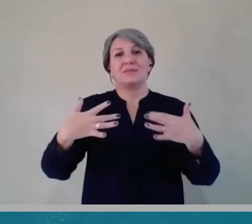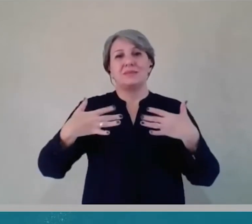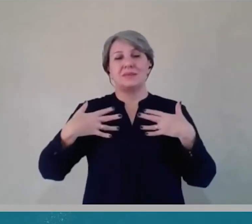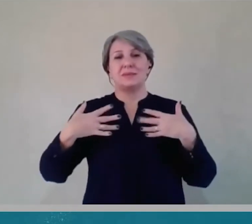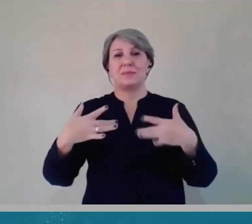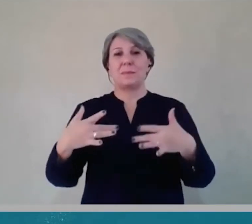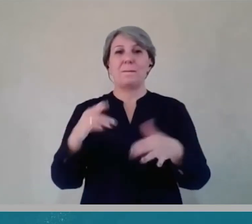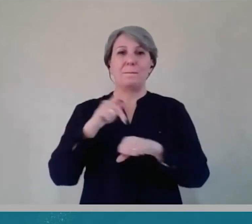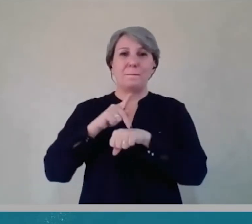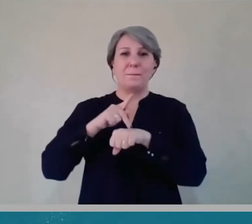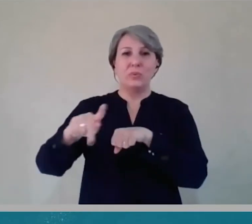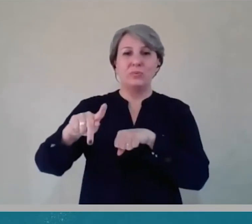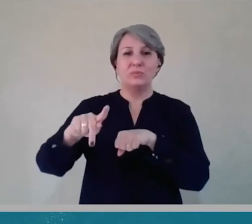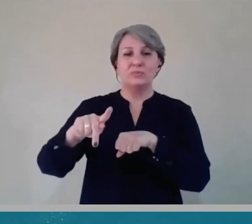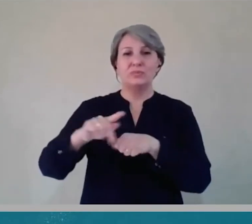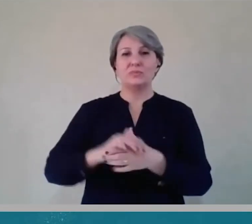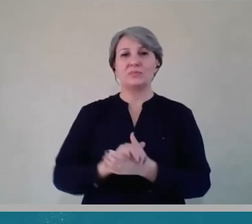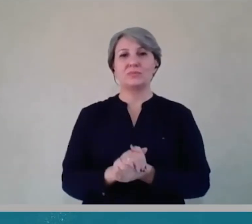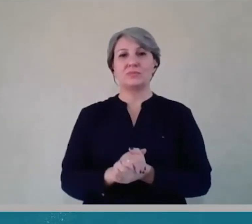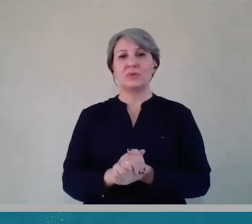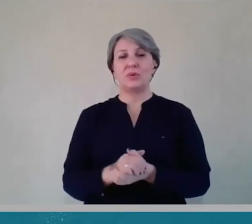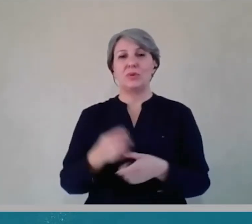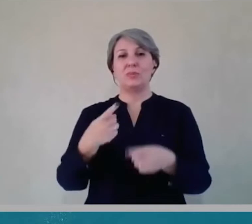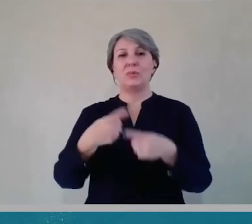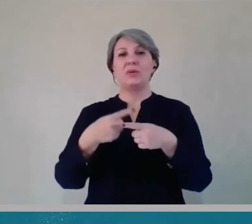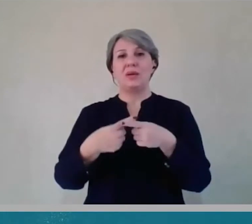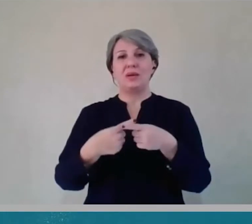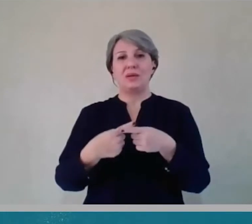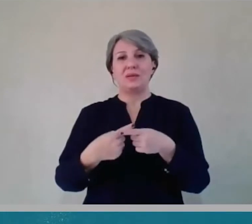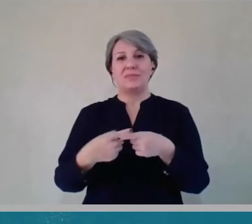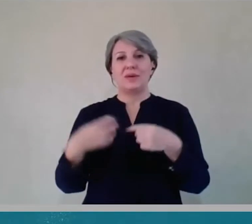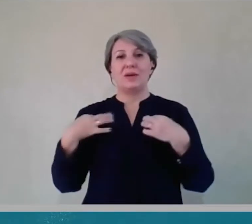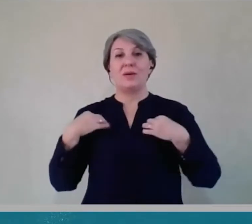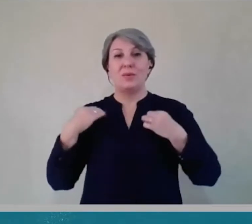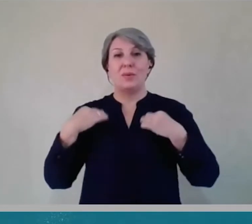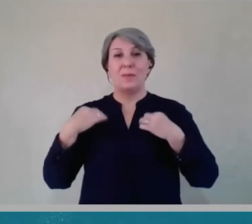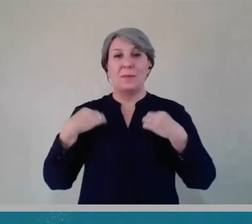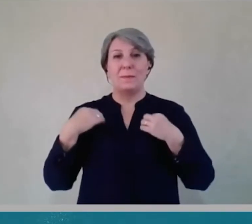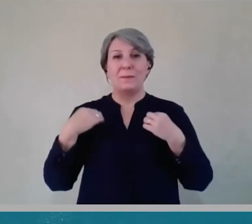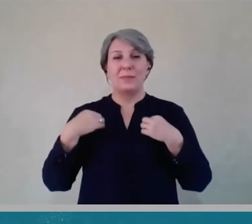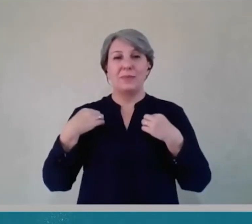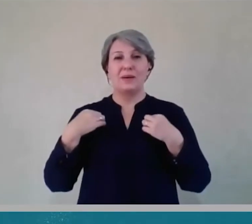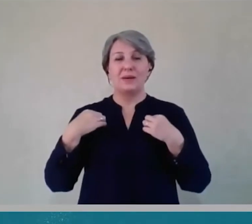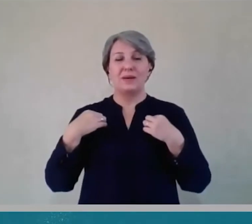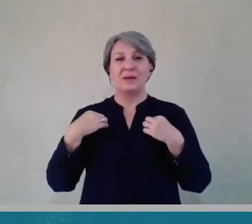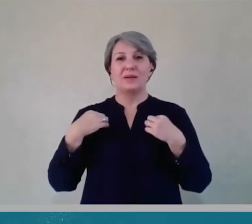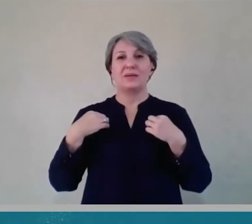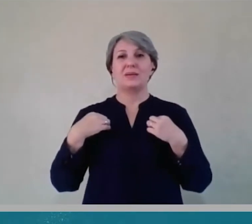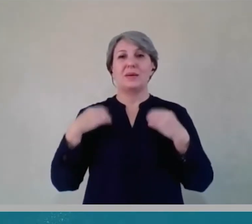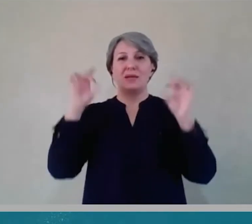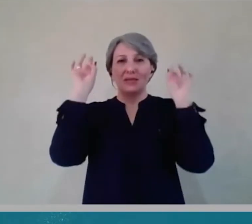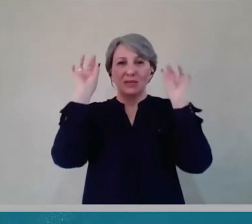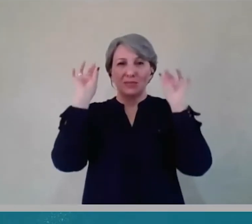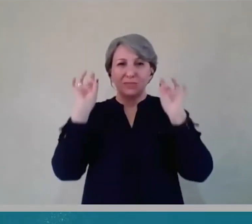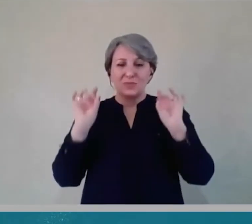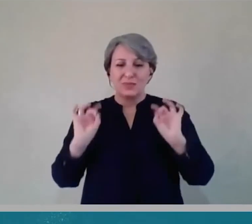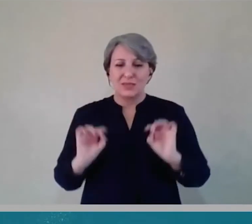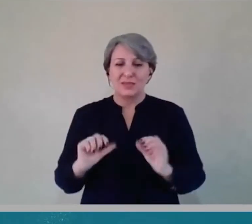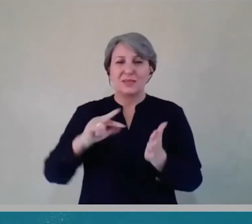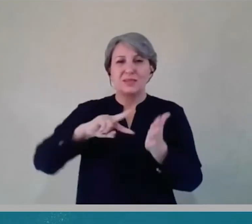versículo. Porque o linho finíssimo são os atos de